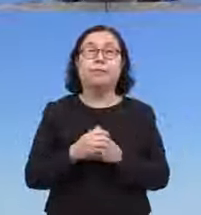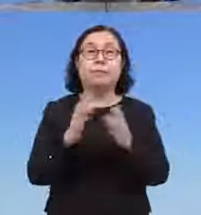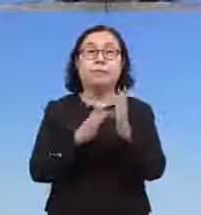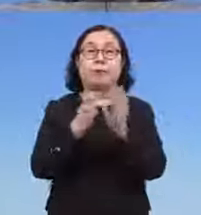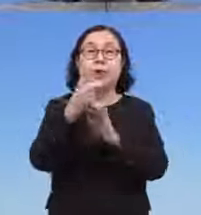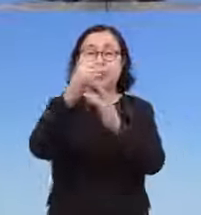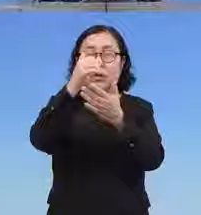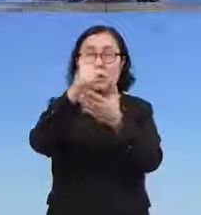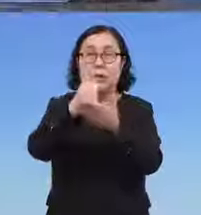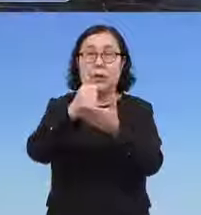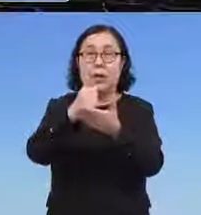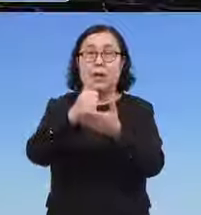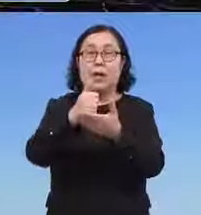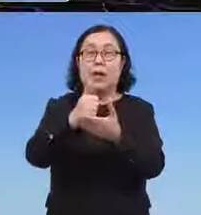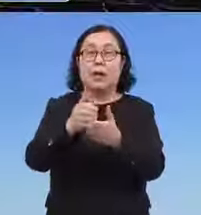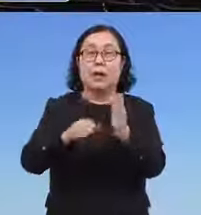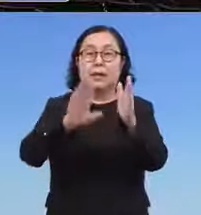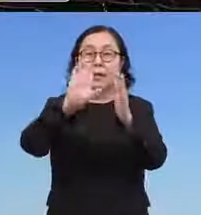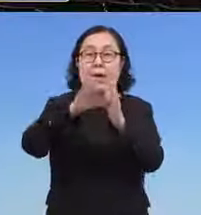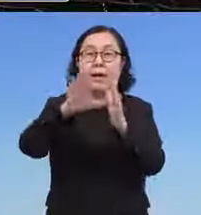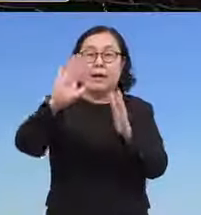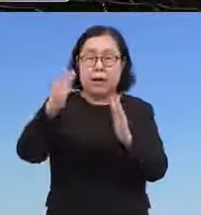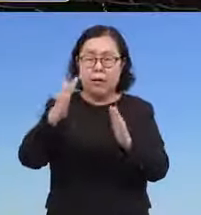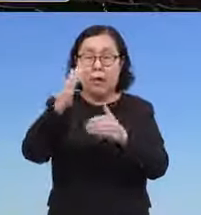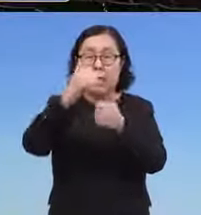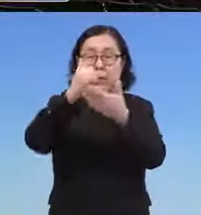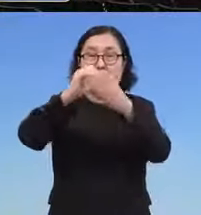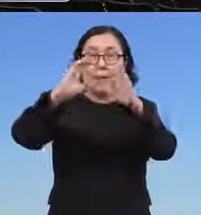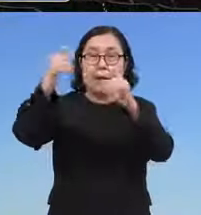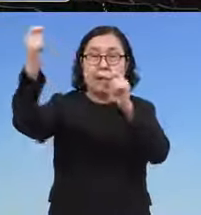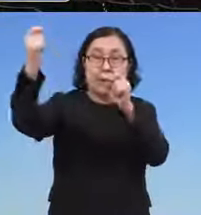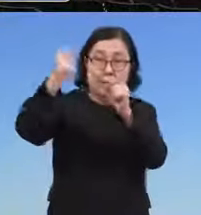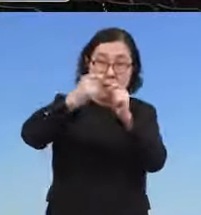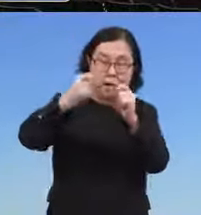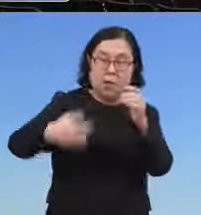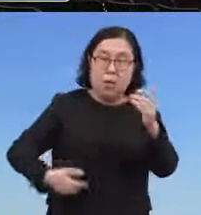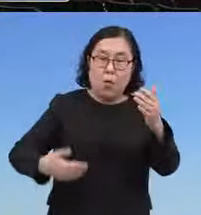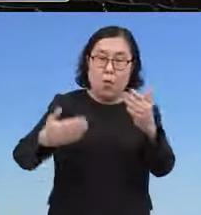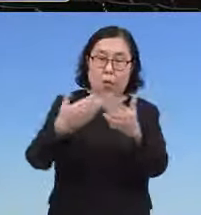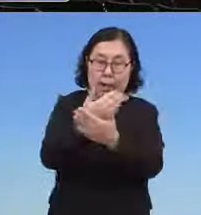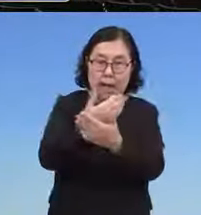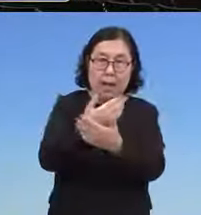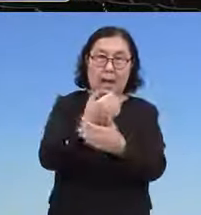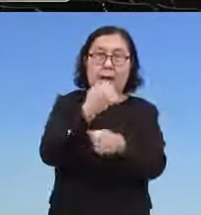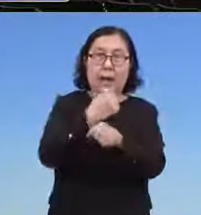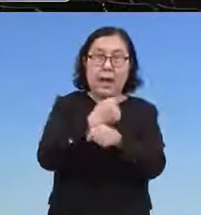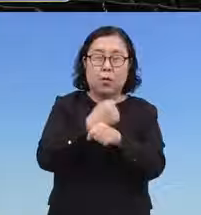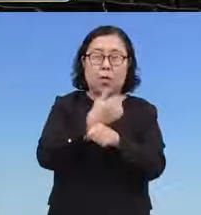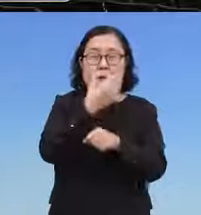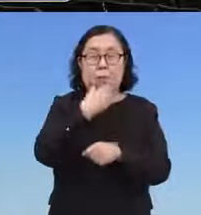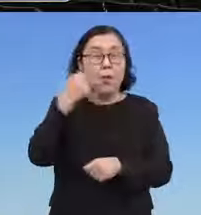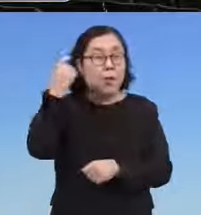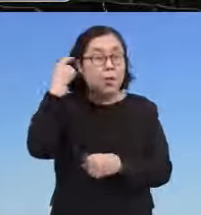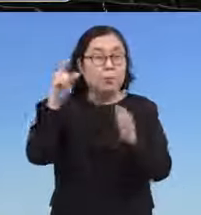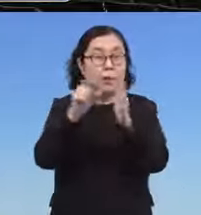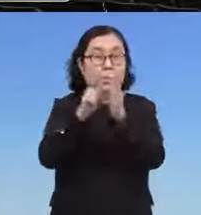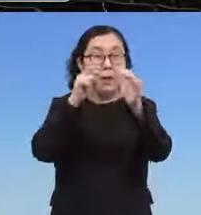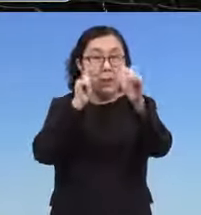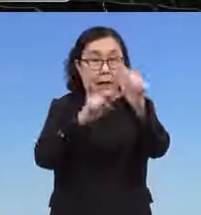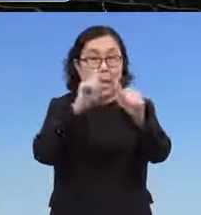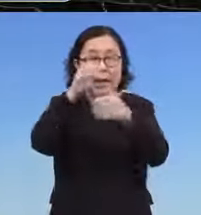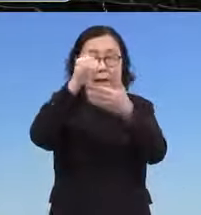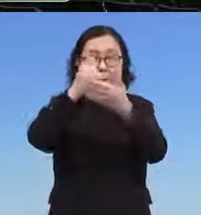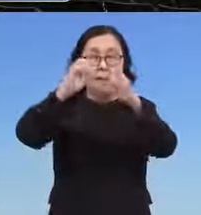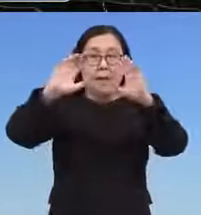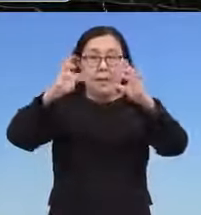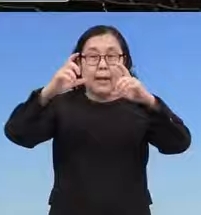되짚어 보십시오. 예수님이 15절에서 이르시되 때가 찼고 하나님의 나라가 가까이 왔으니 회개하고 복음을 믿으라 하시더라.